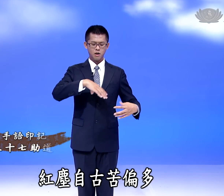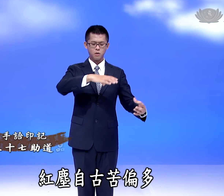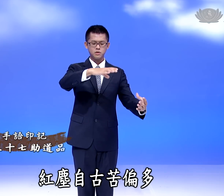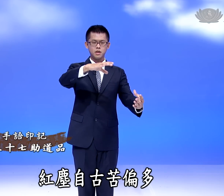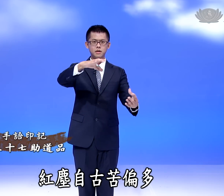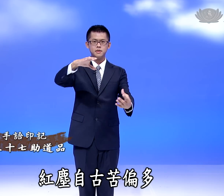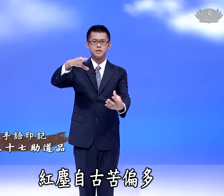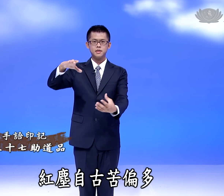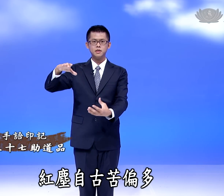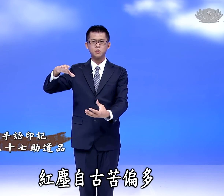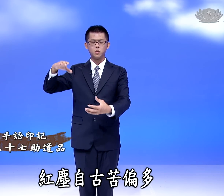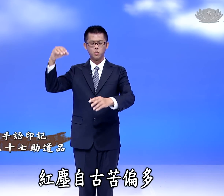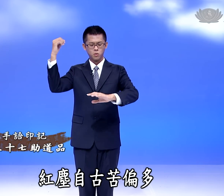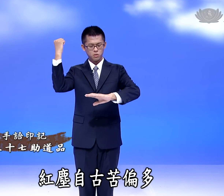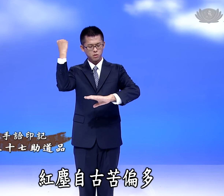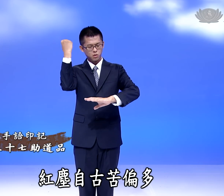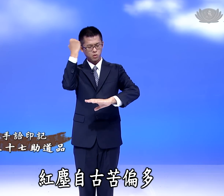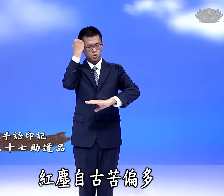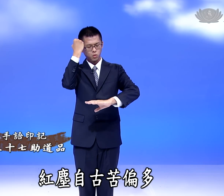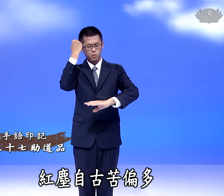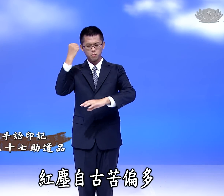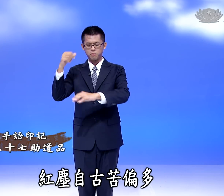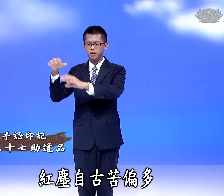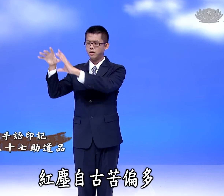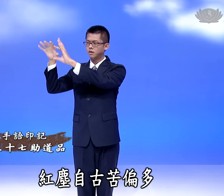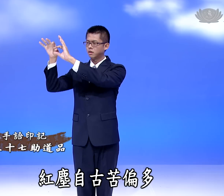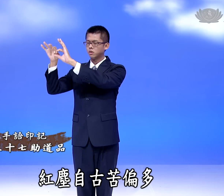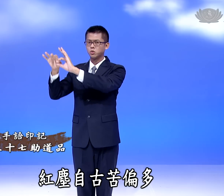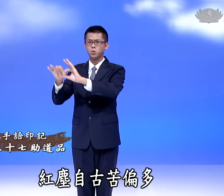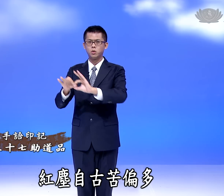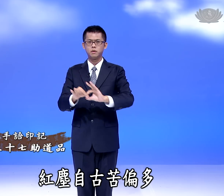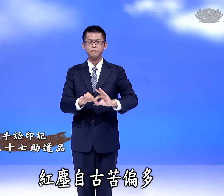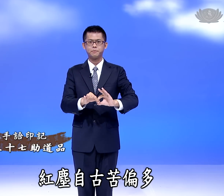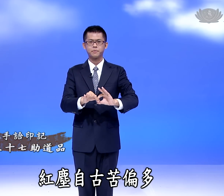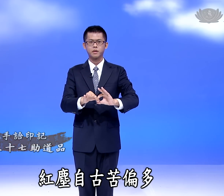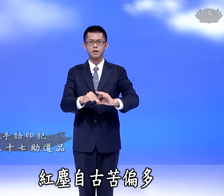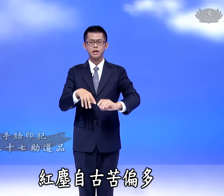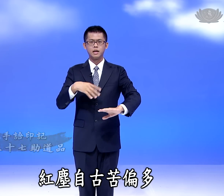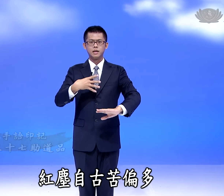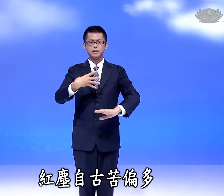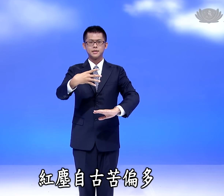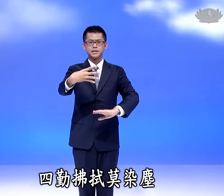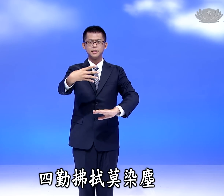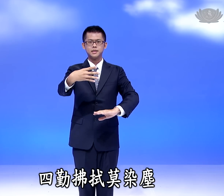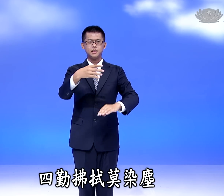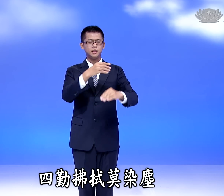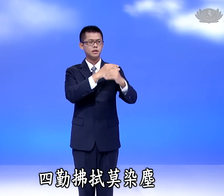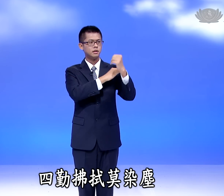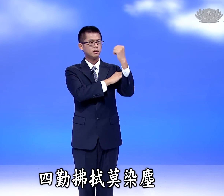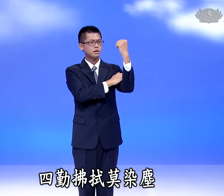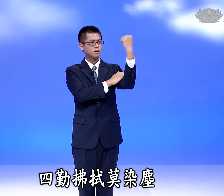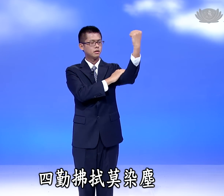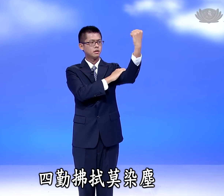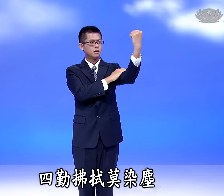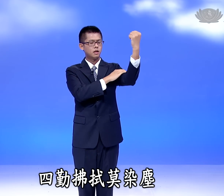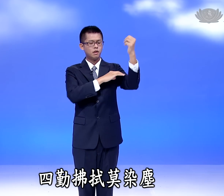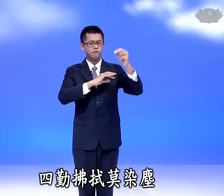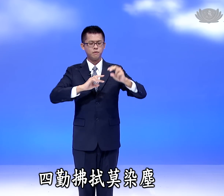红尘自古苦偏多，似情浮